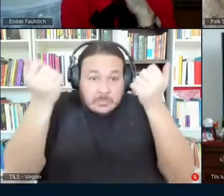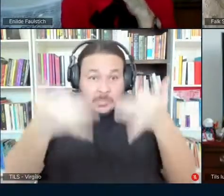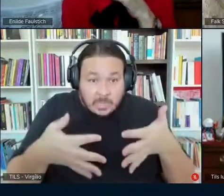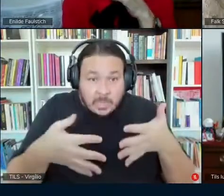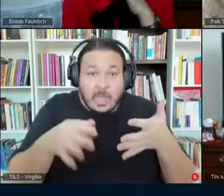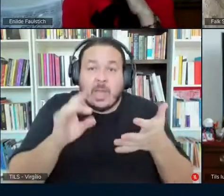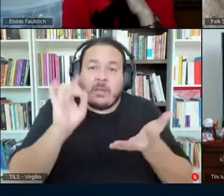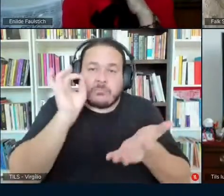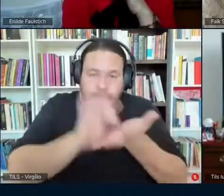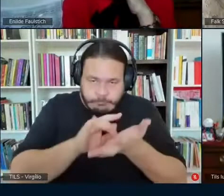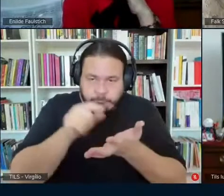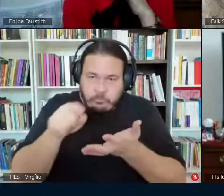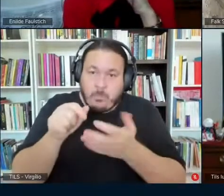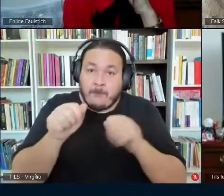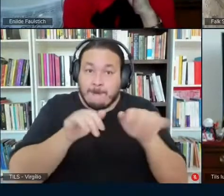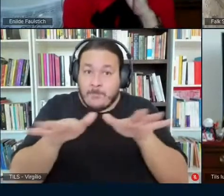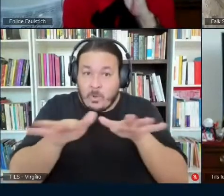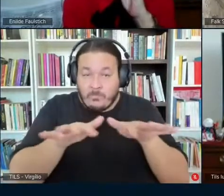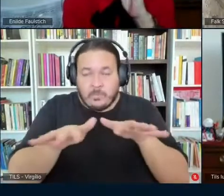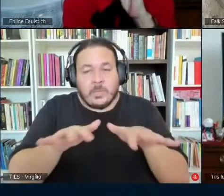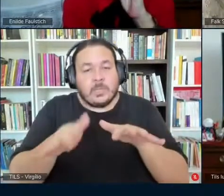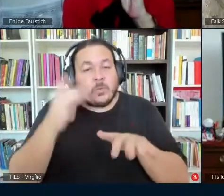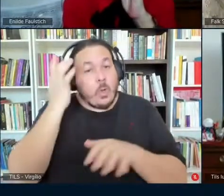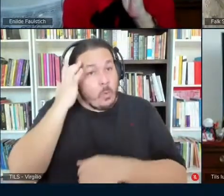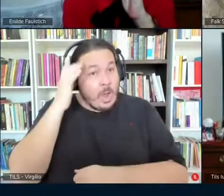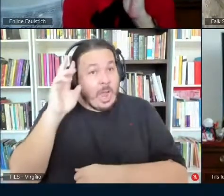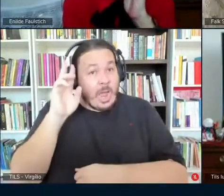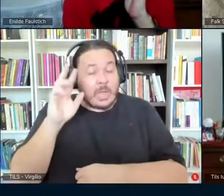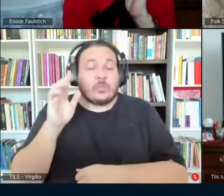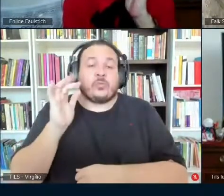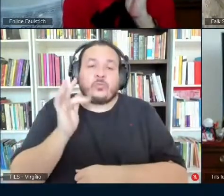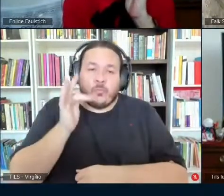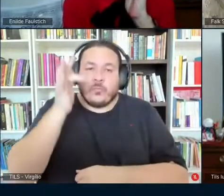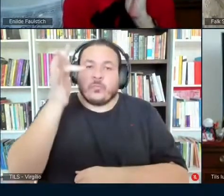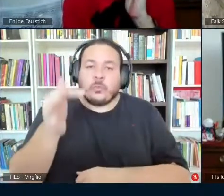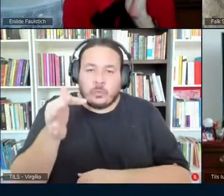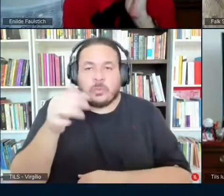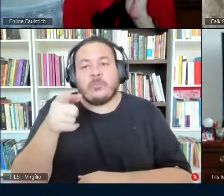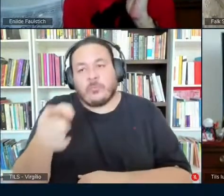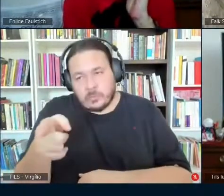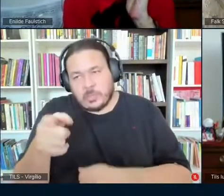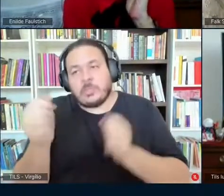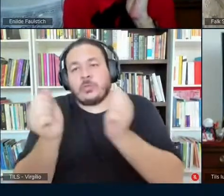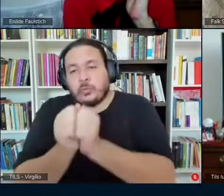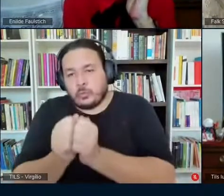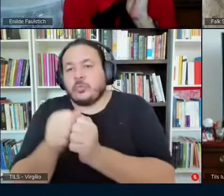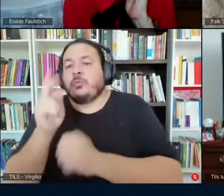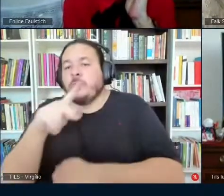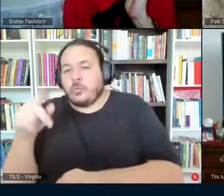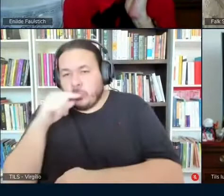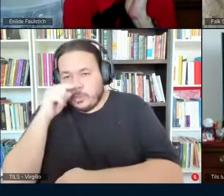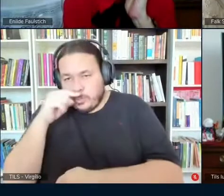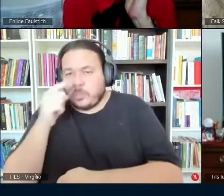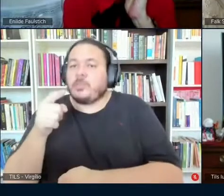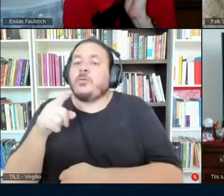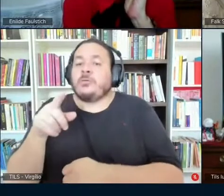do movimento, eu acredito que futuramente a professora Enid e vocês sigam com um artigo nessa